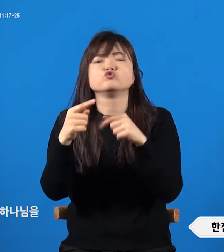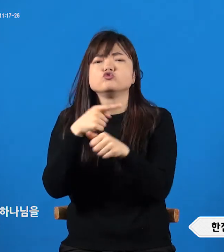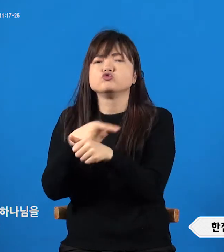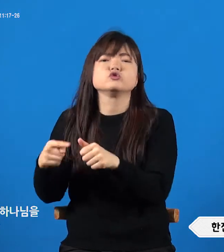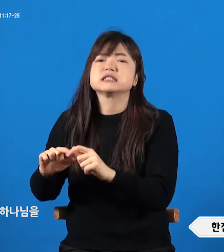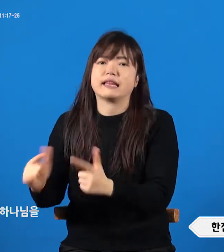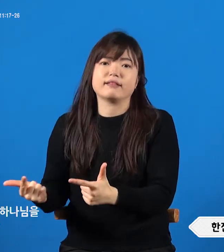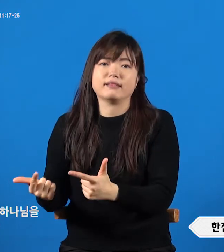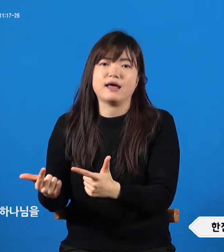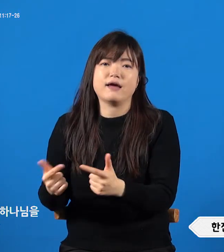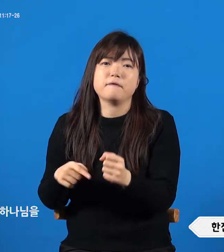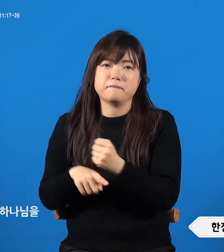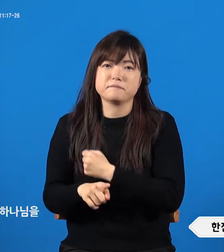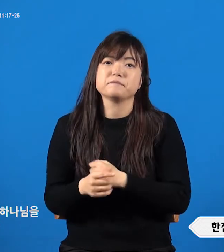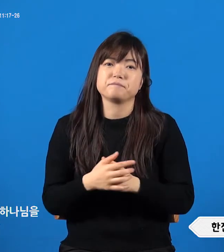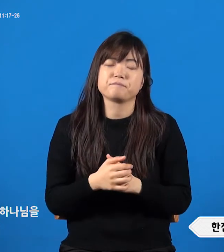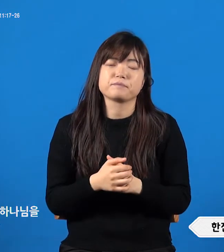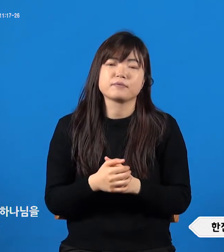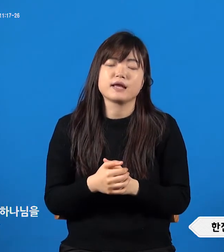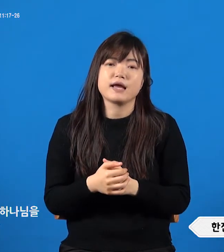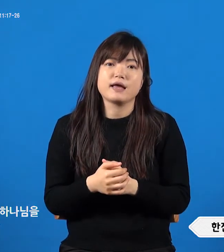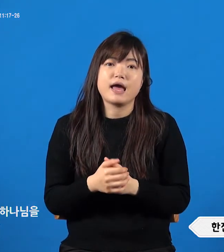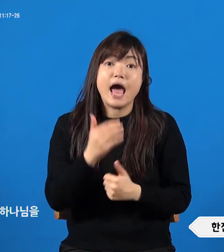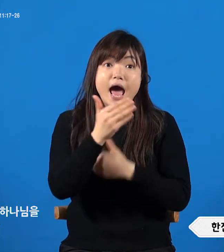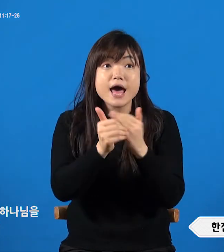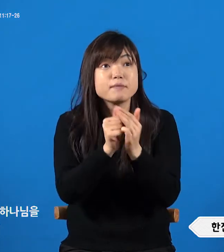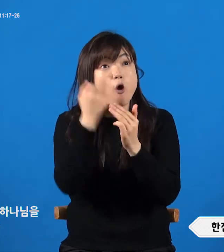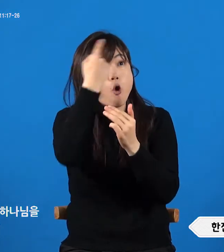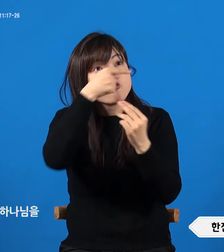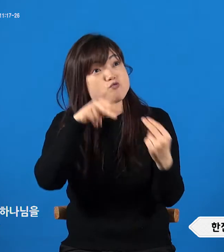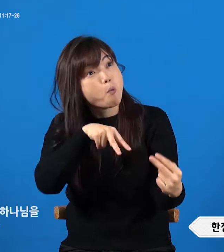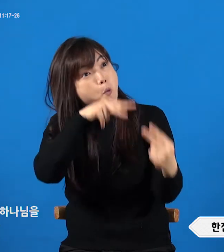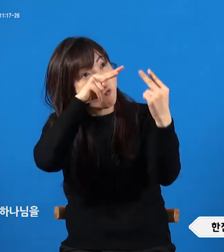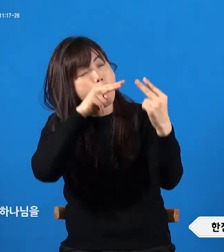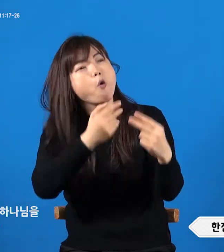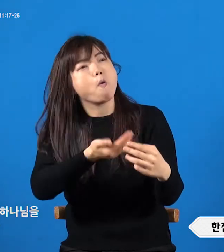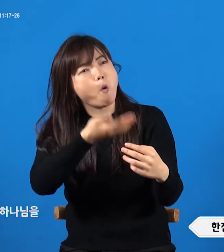뵙고 먹고 마셨더라. 이게 뭐라고요?